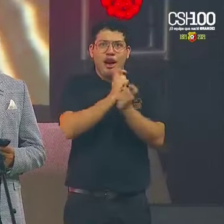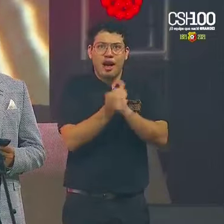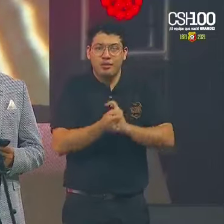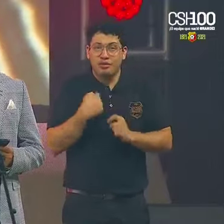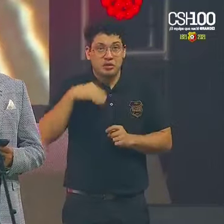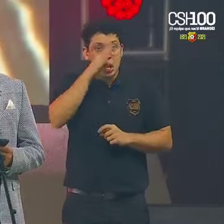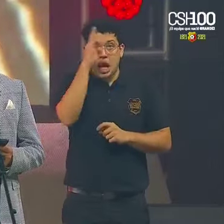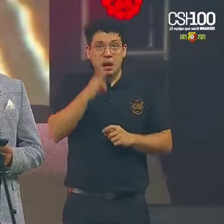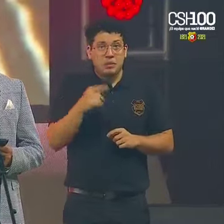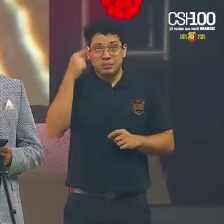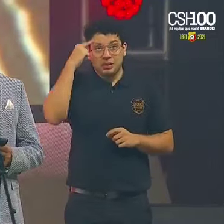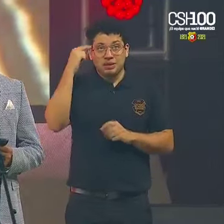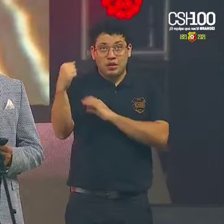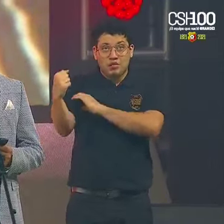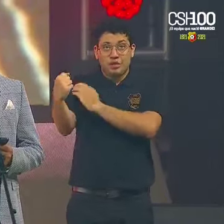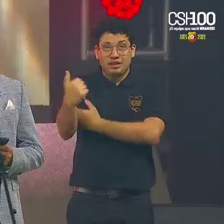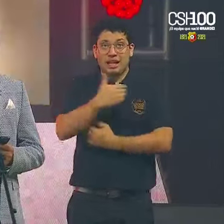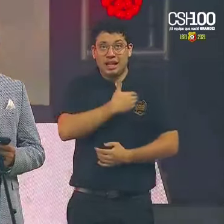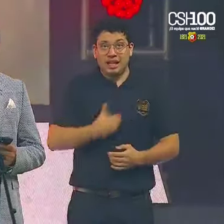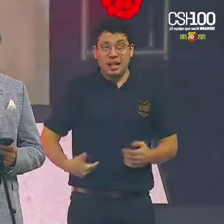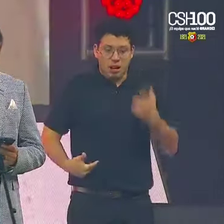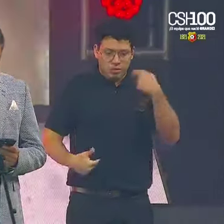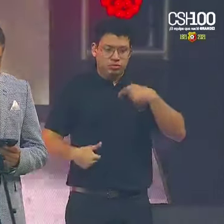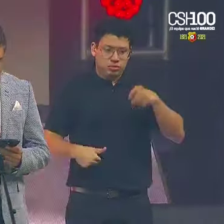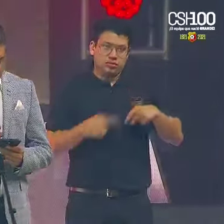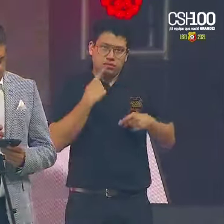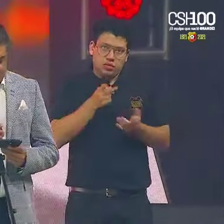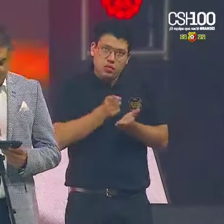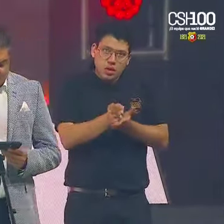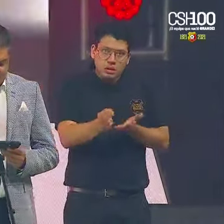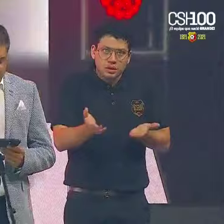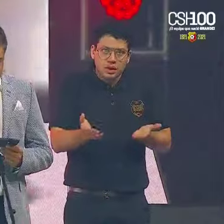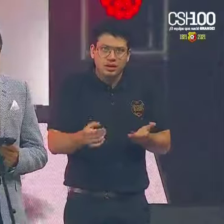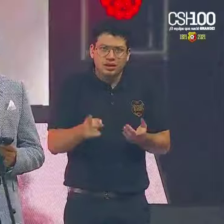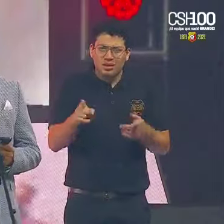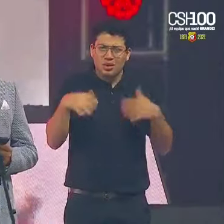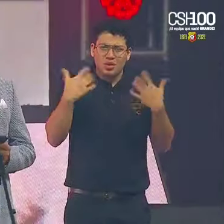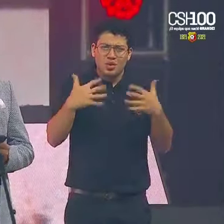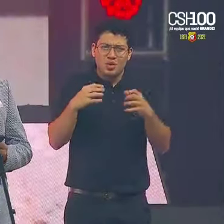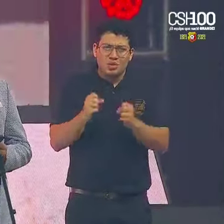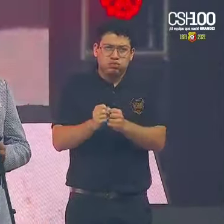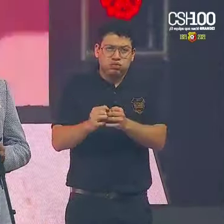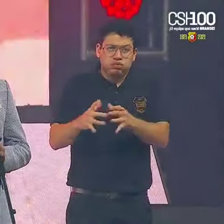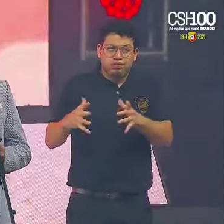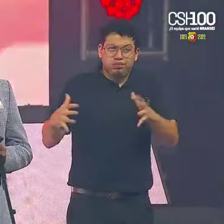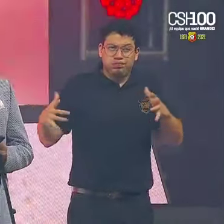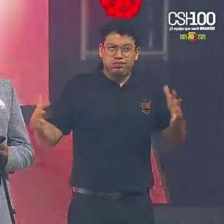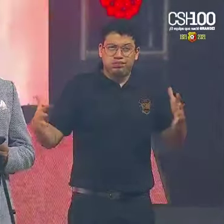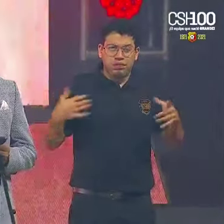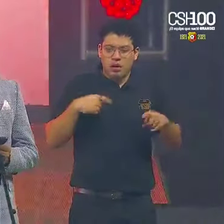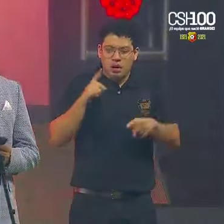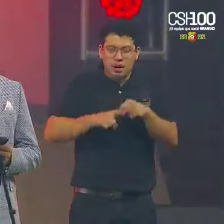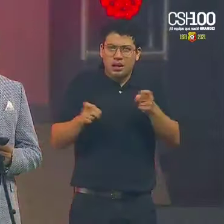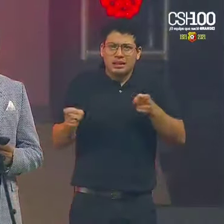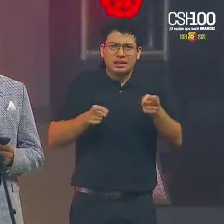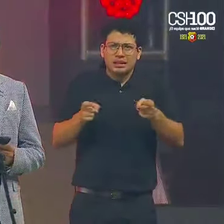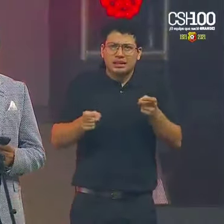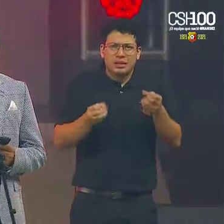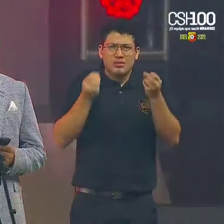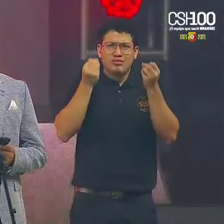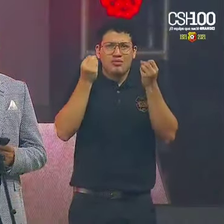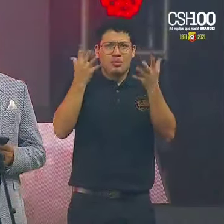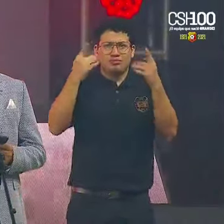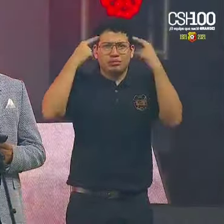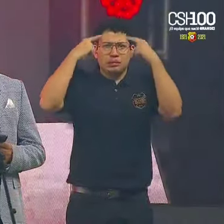Herediana, porque lo tengo que decir con toda honestidad, creciera tanto y se nos fuera a salir de las manos con tanto